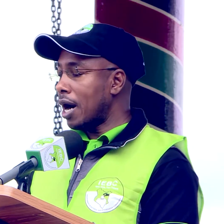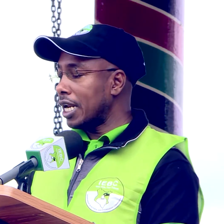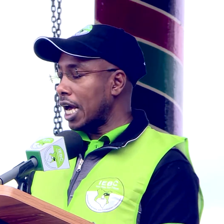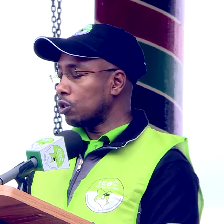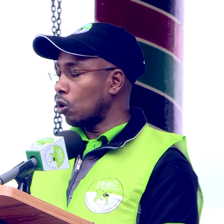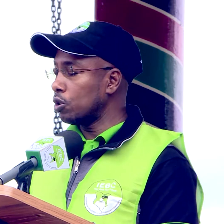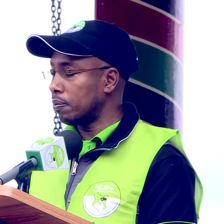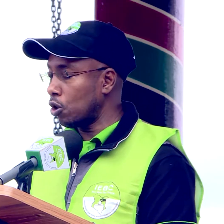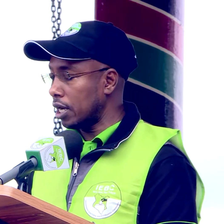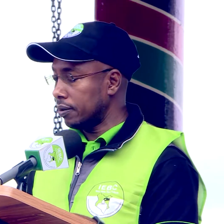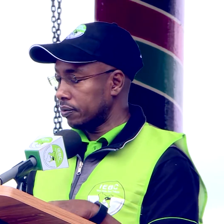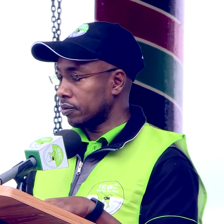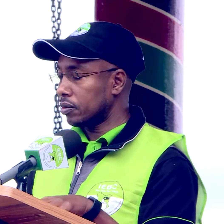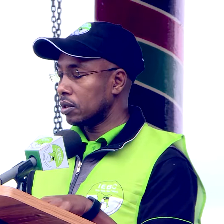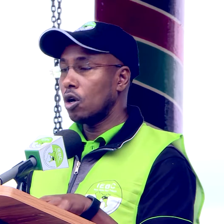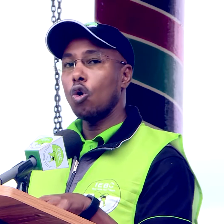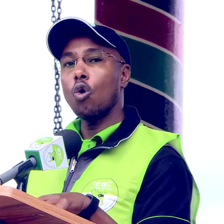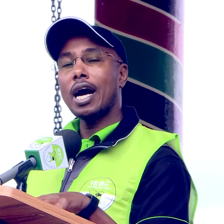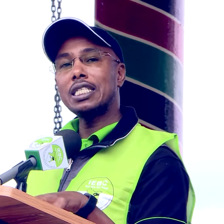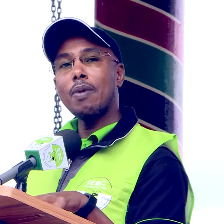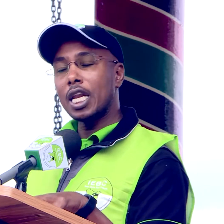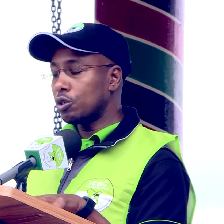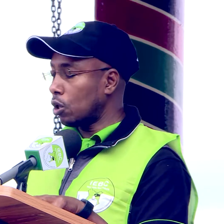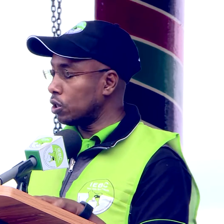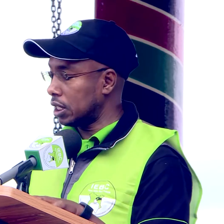wakati baada ya uchaguzi